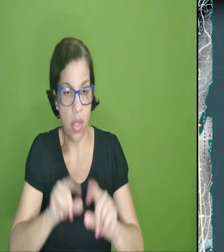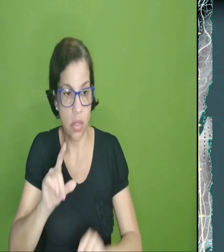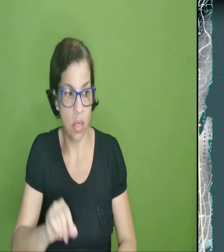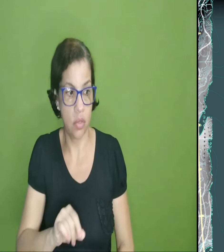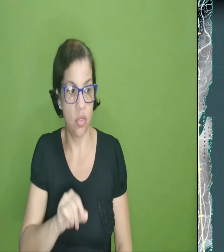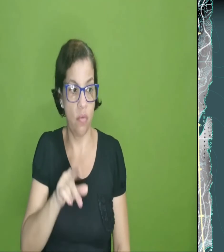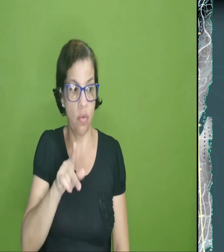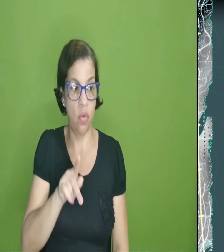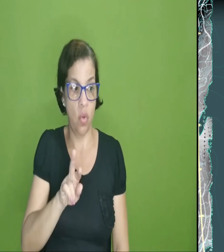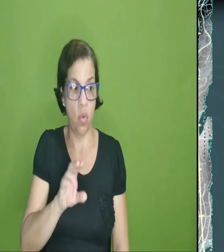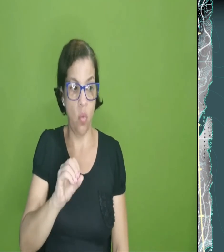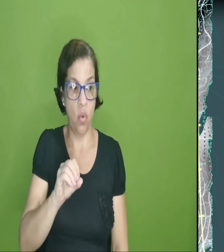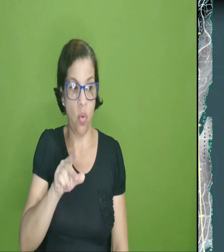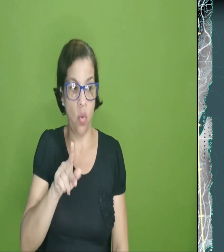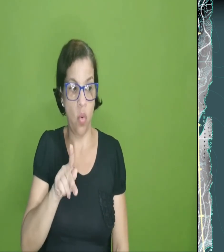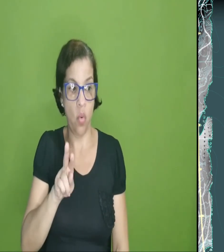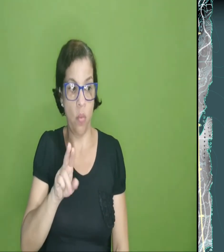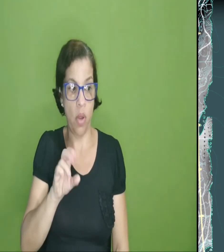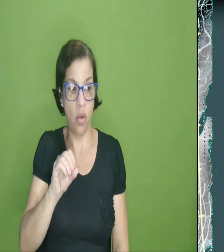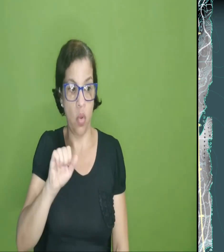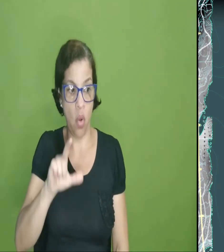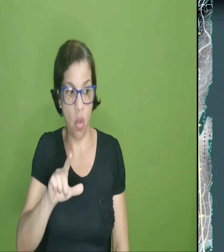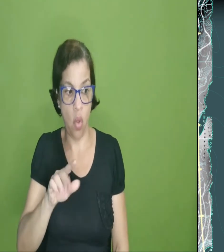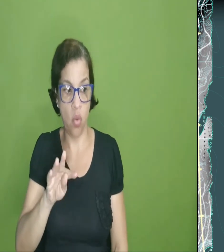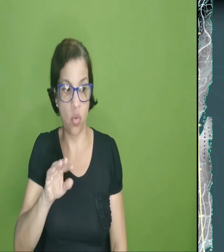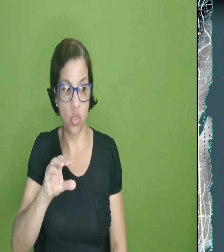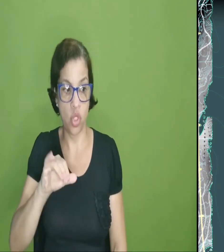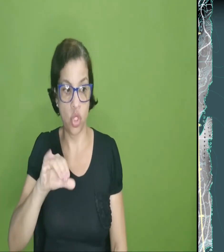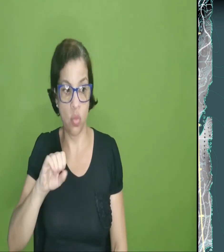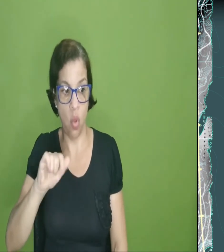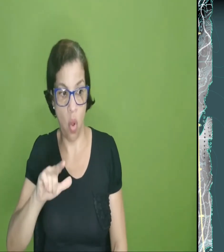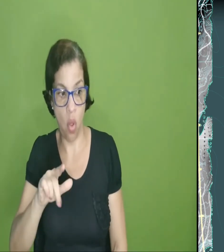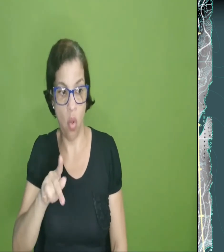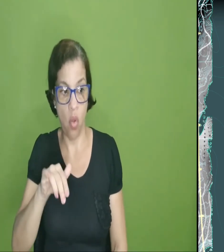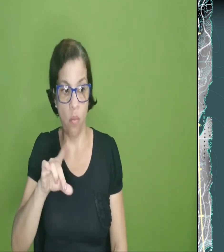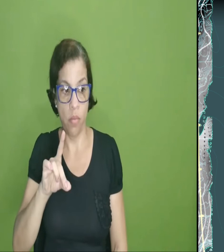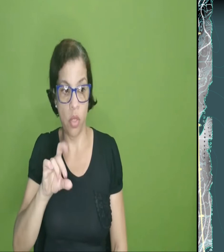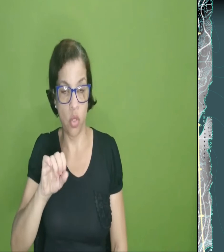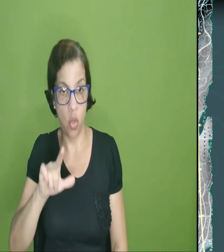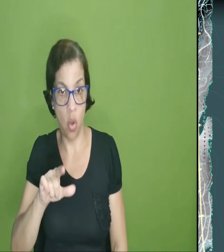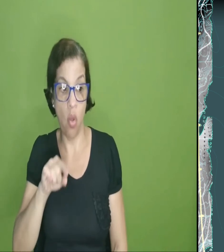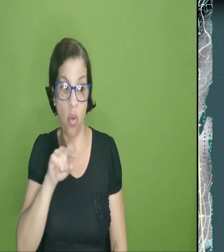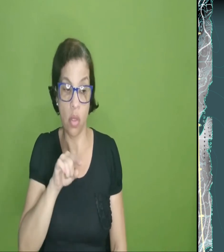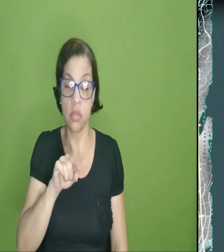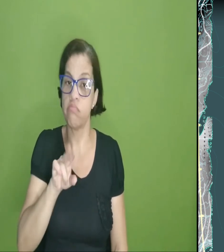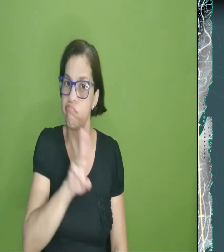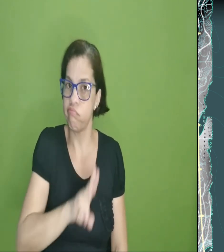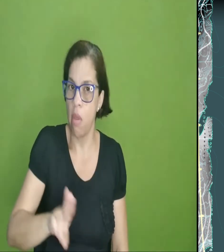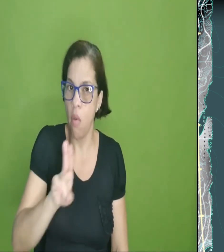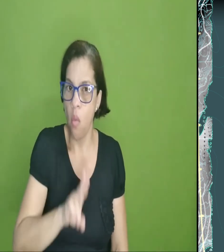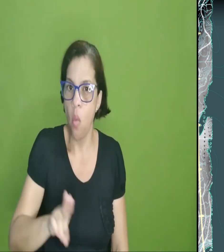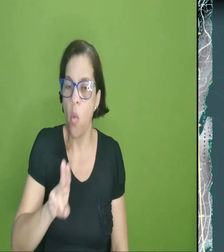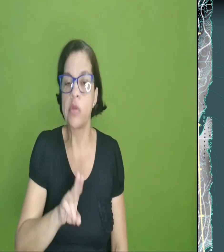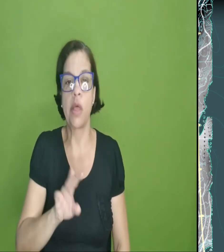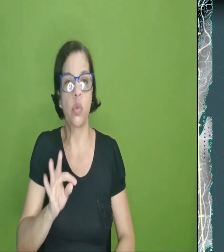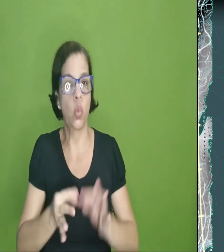o timolol e o pindolol. Não obstante estes fármacos serem bastante úteis no tratamento